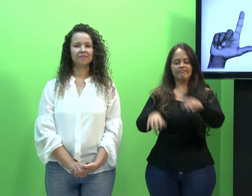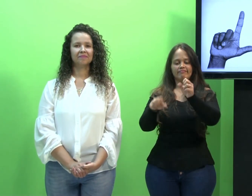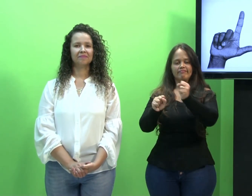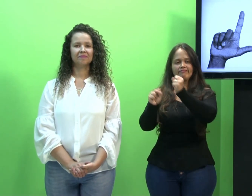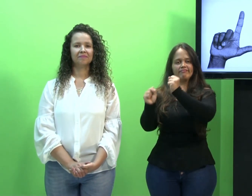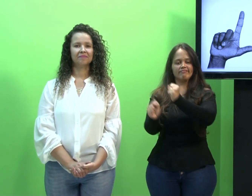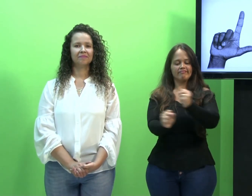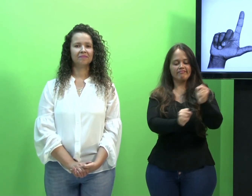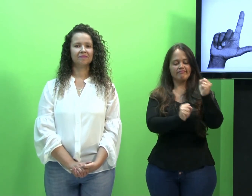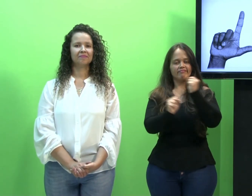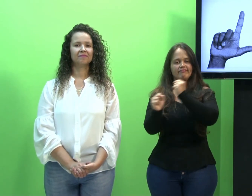varrer com vassoura.